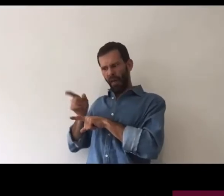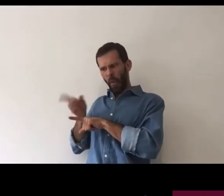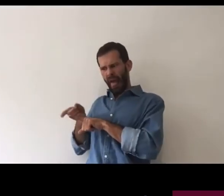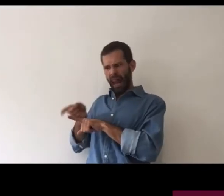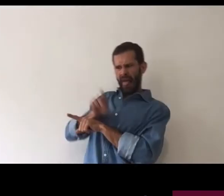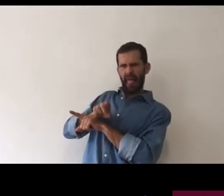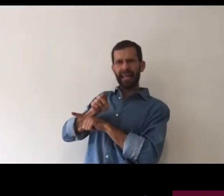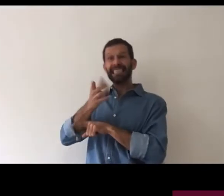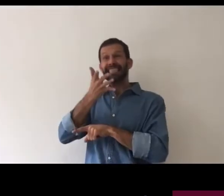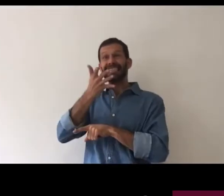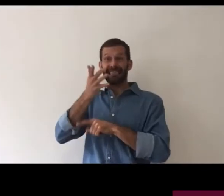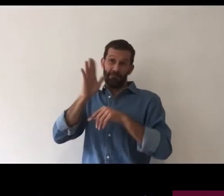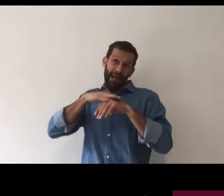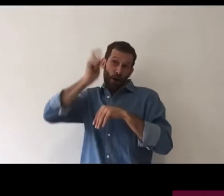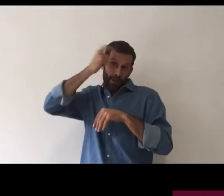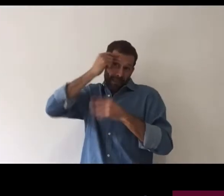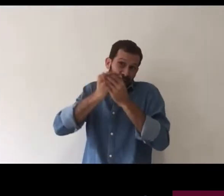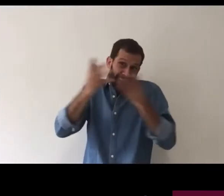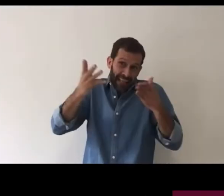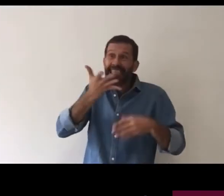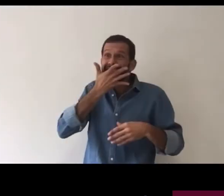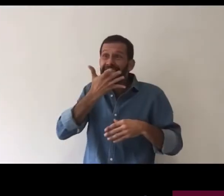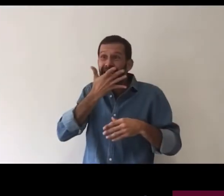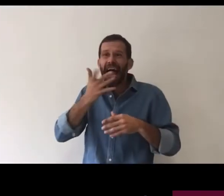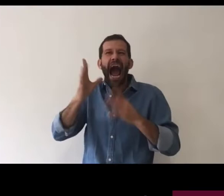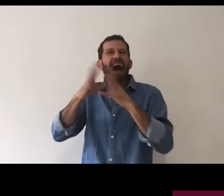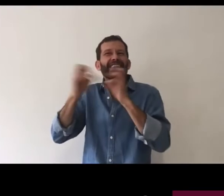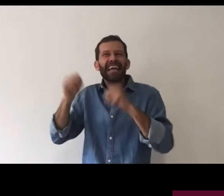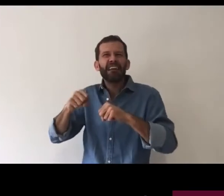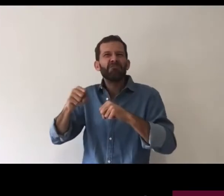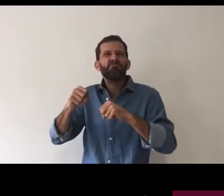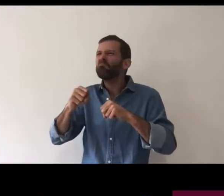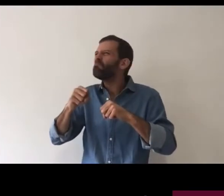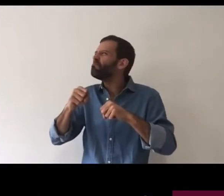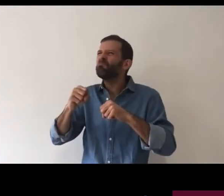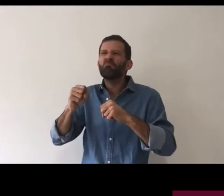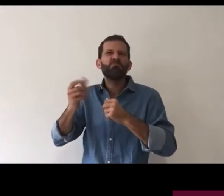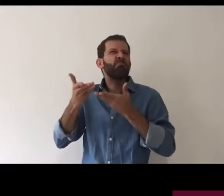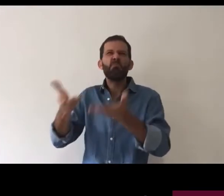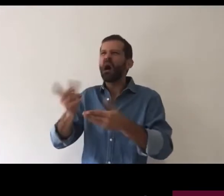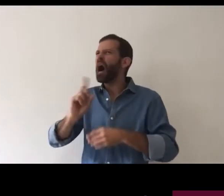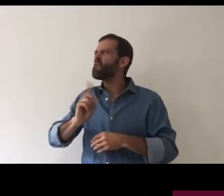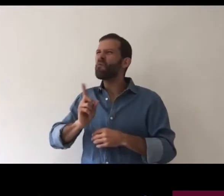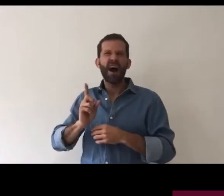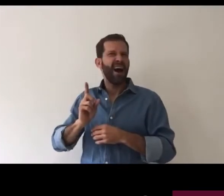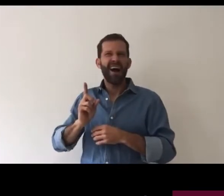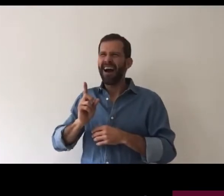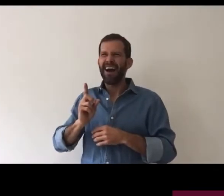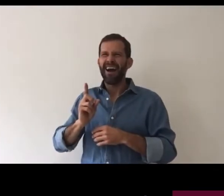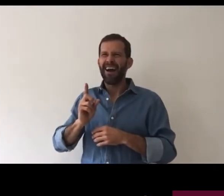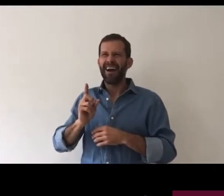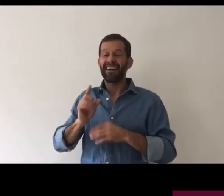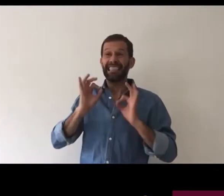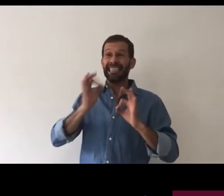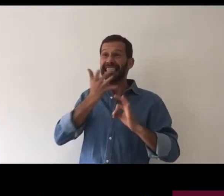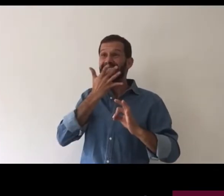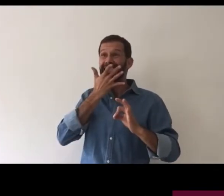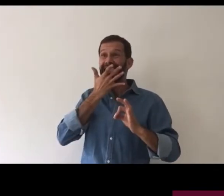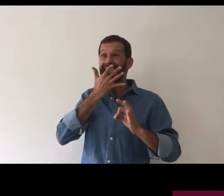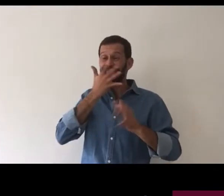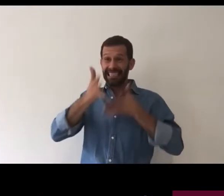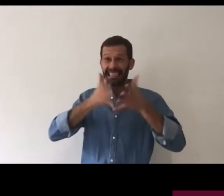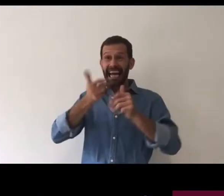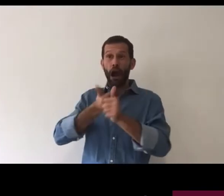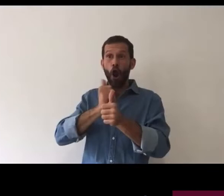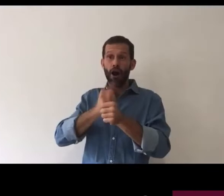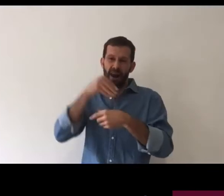en los que se añadía una imagen estática para conceptos abstractos con signos arbitrarios, se demuestra que efectivamente